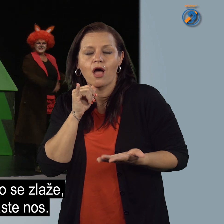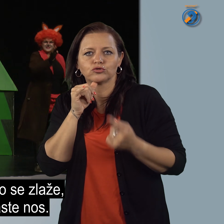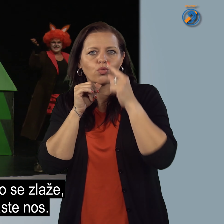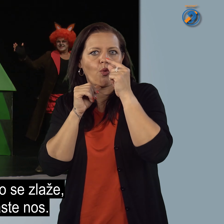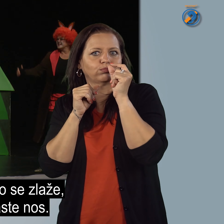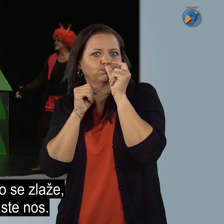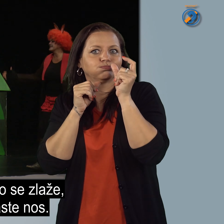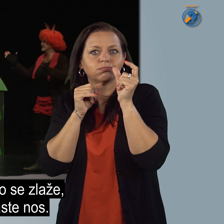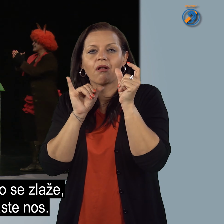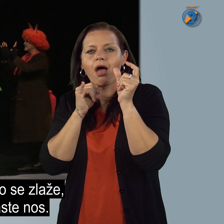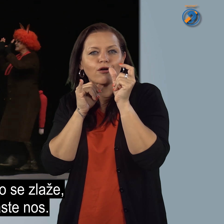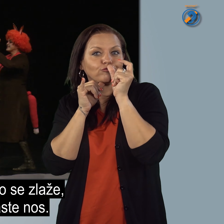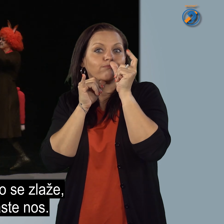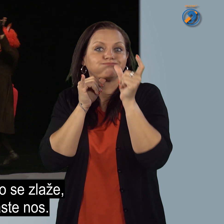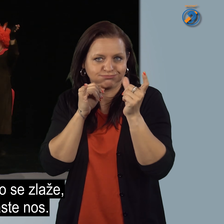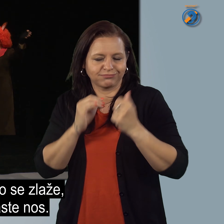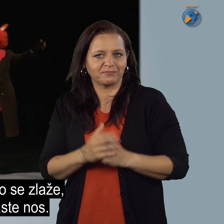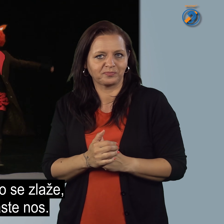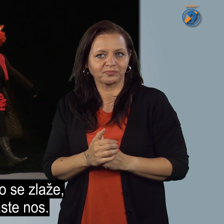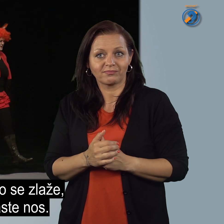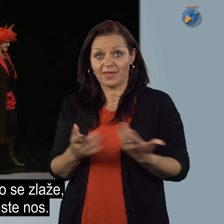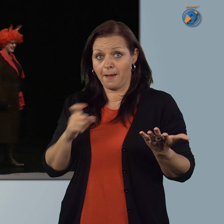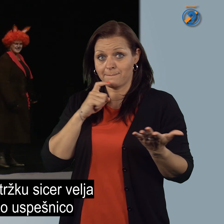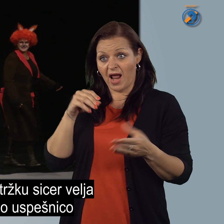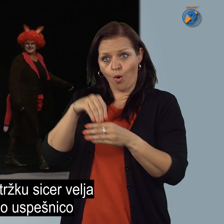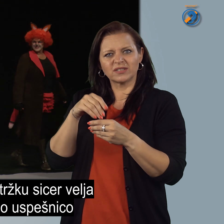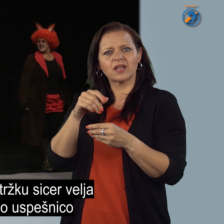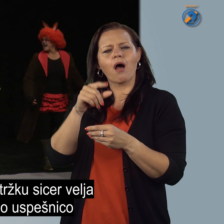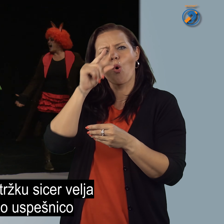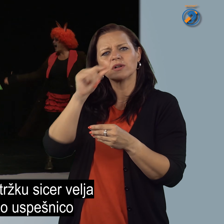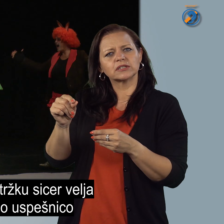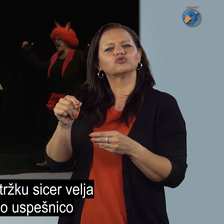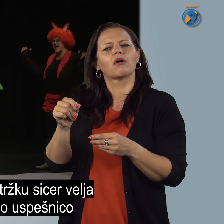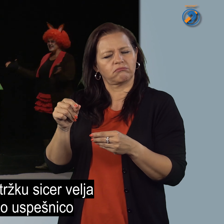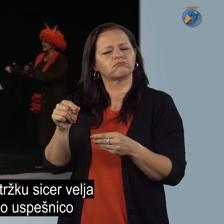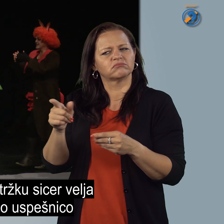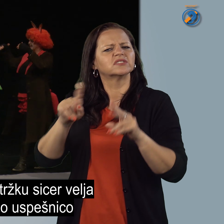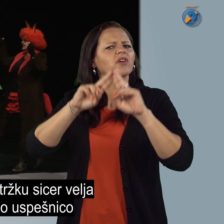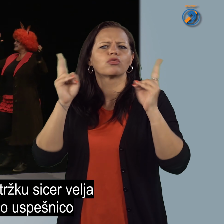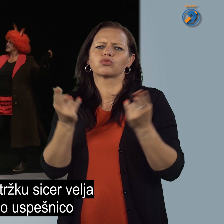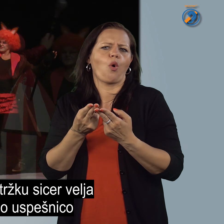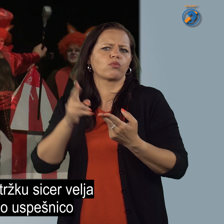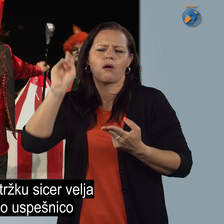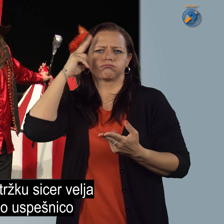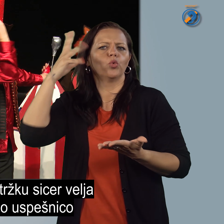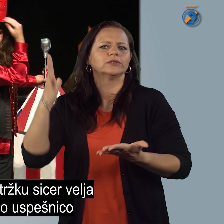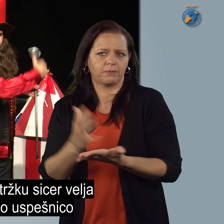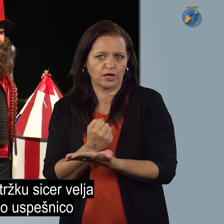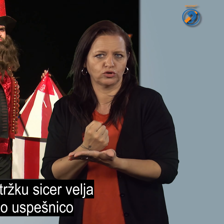Vsakič, ko se zlaže, mu zraste nos. Pravljica o Ostržku sicer velja za svetovno uspešnico